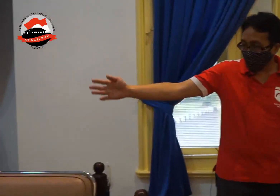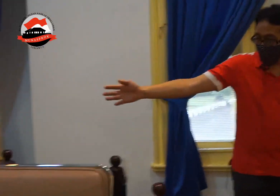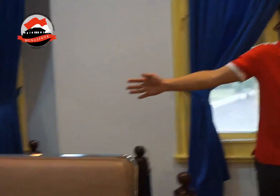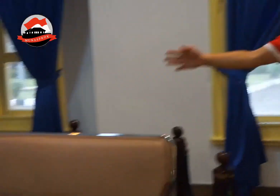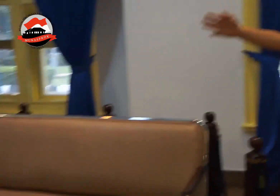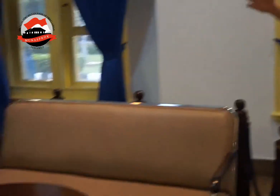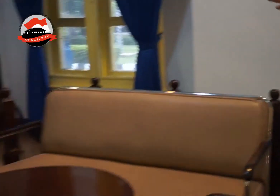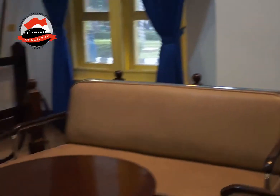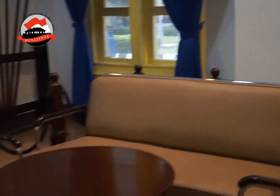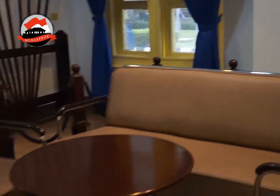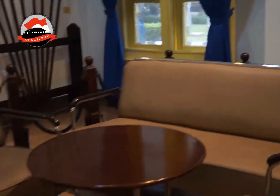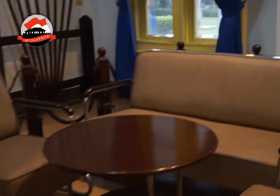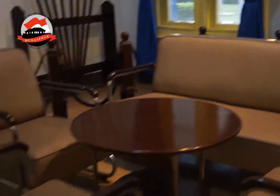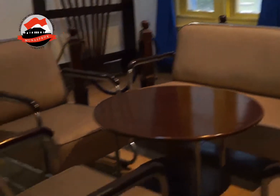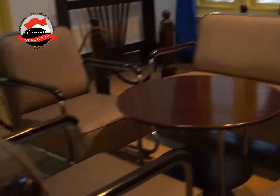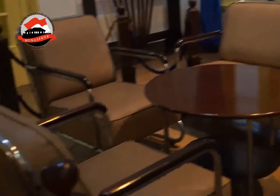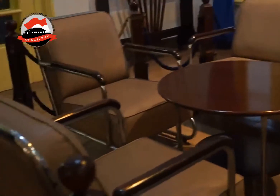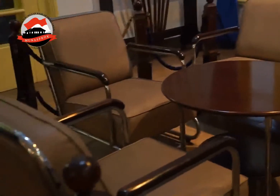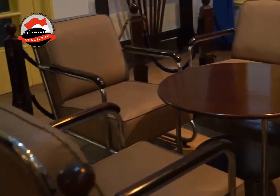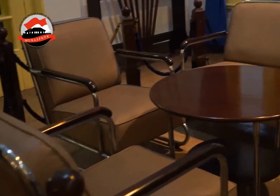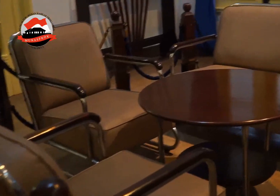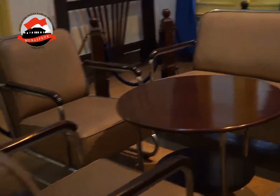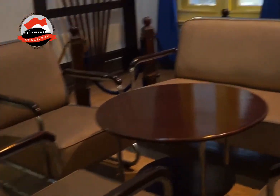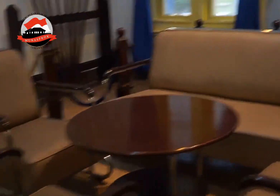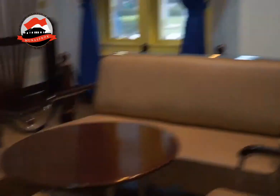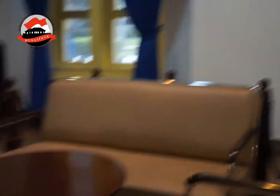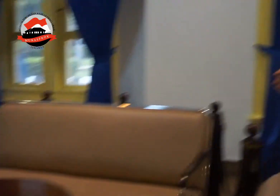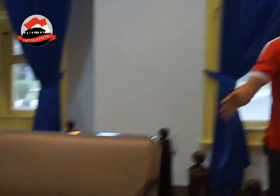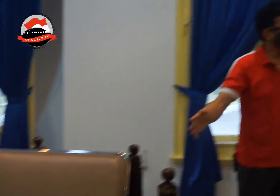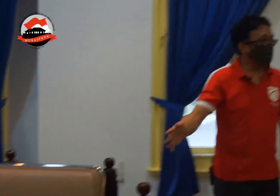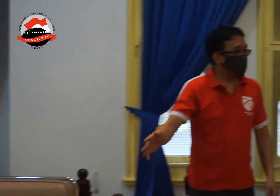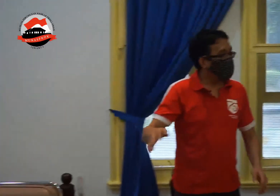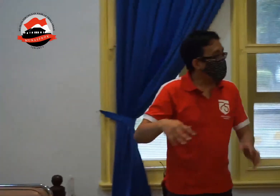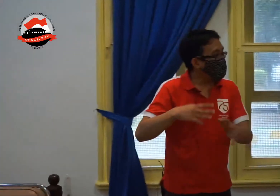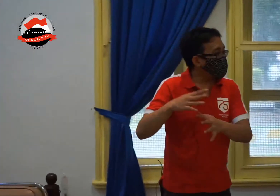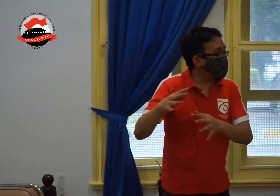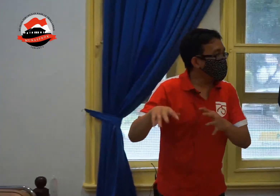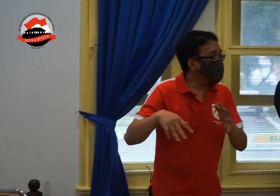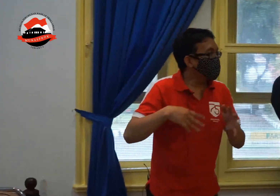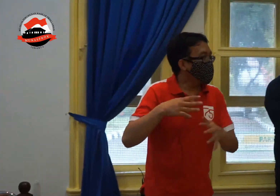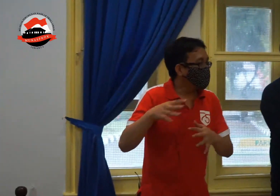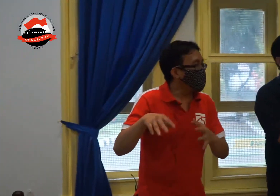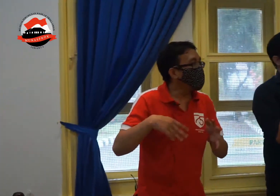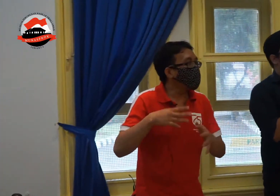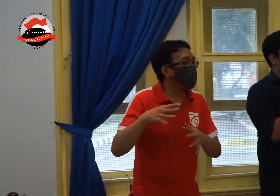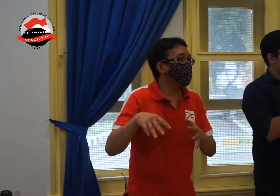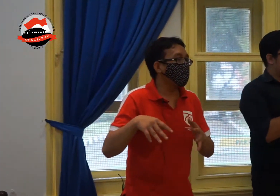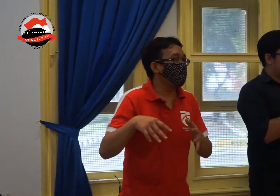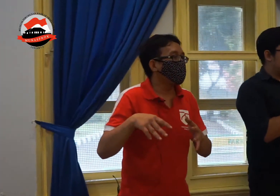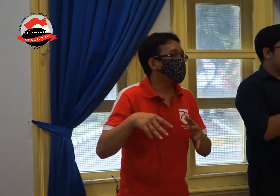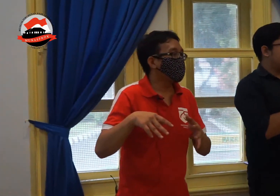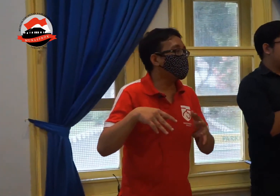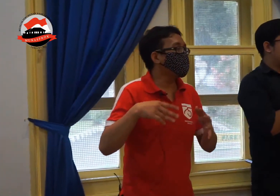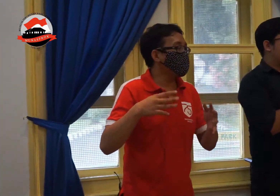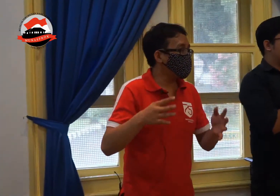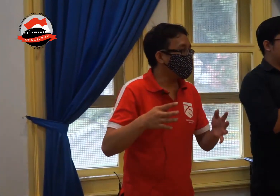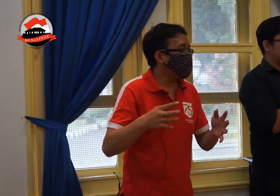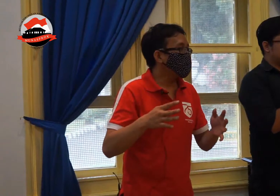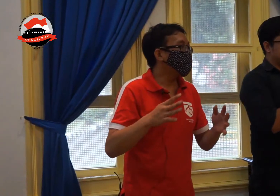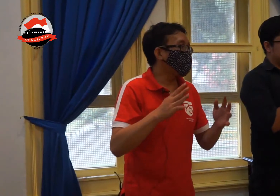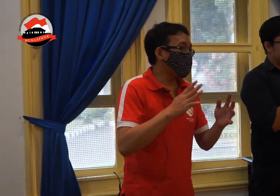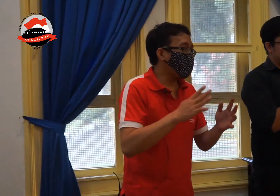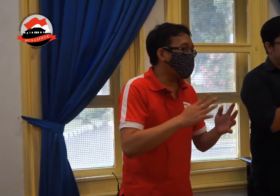Karno, Bung Hatta, Ahmad Subarjo, Maeda, dan Miyoshi melakukan ngobrol-ngobrol,